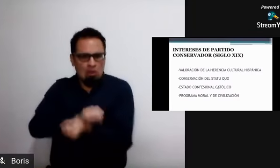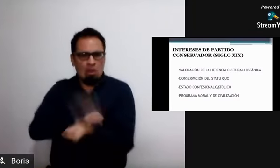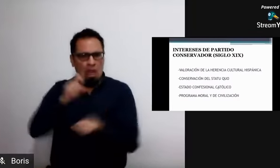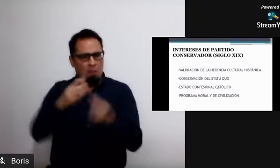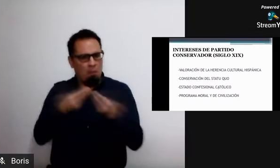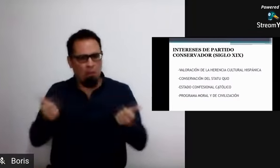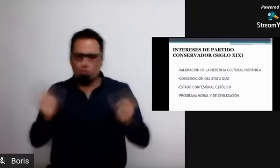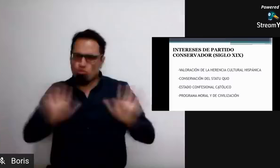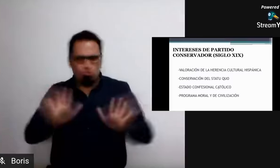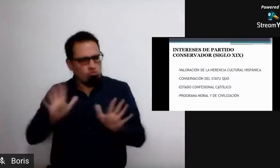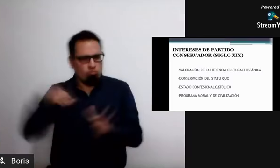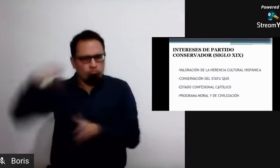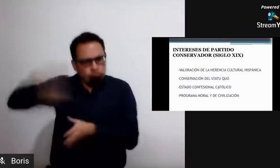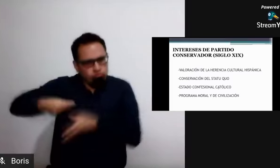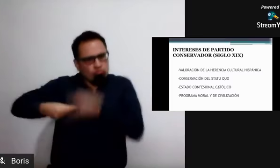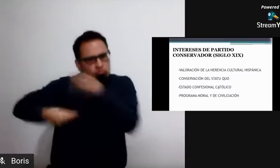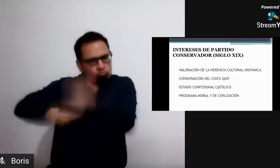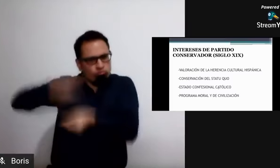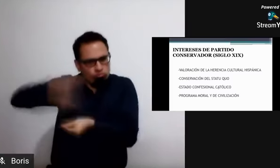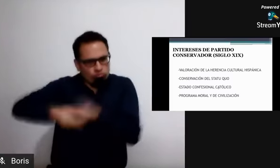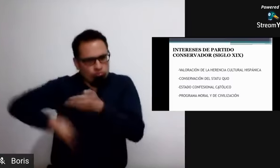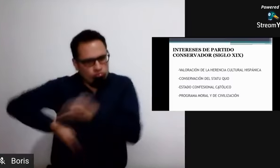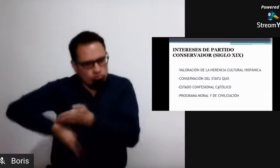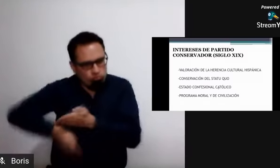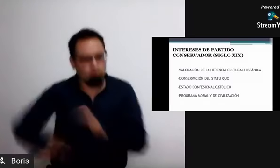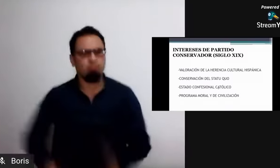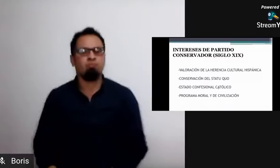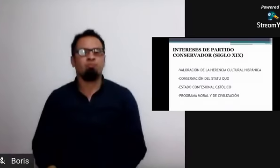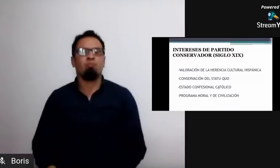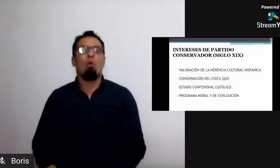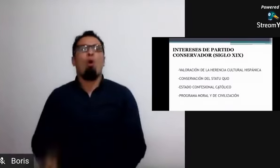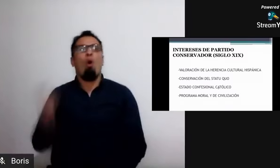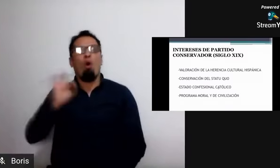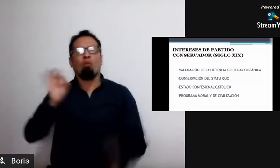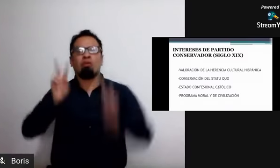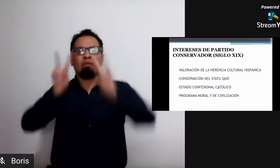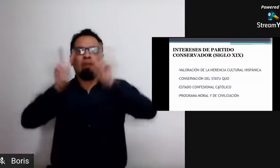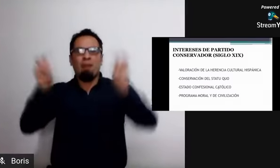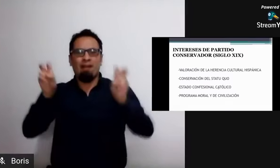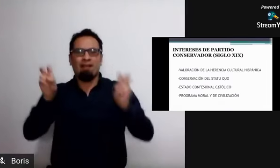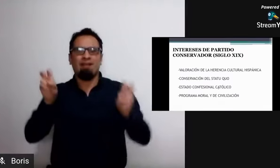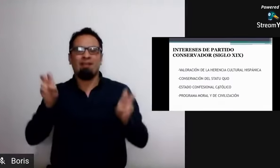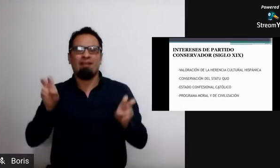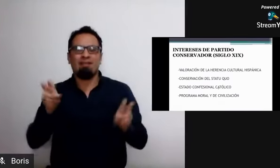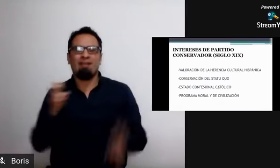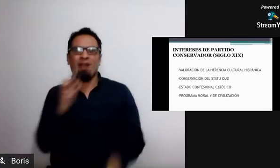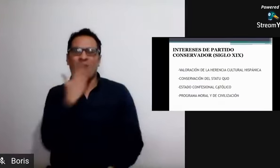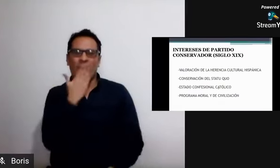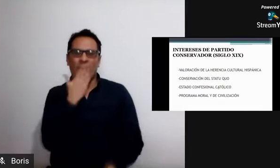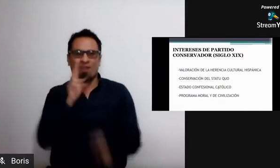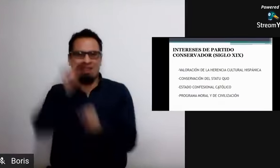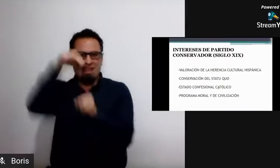la esclavitud. Ellos propendían porque la esclavitud permaneciera, al igual que ocurría en